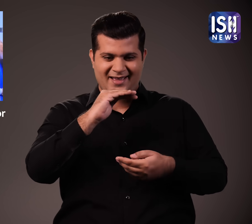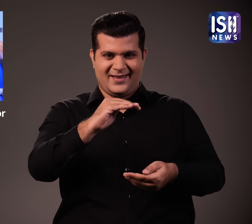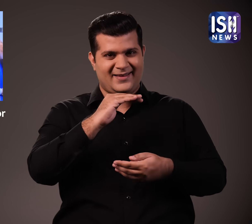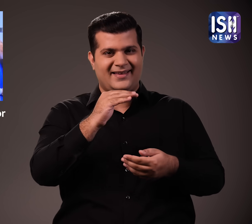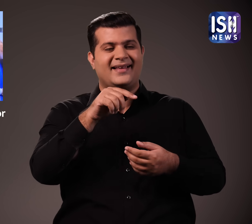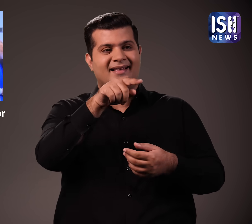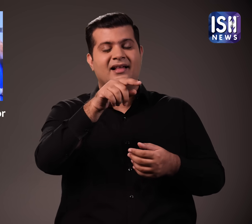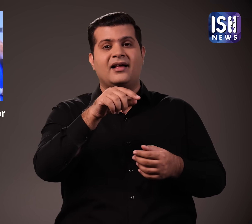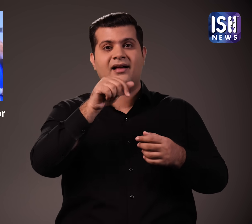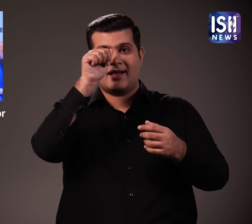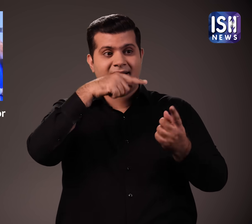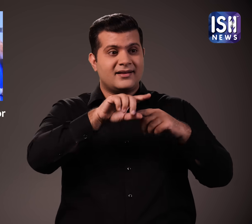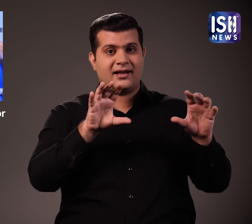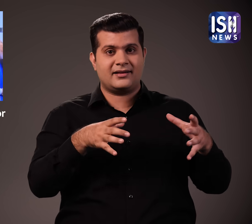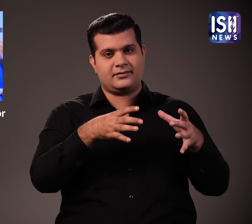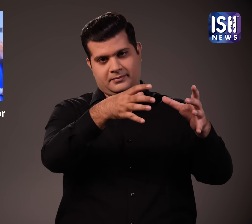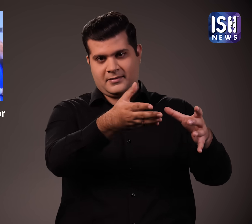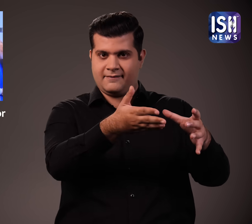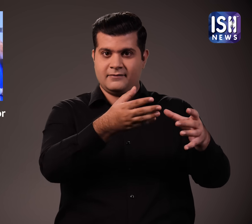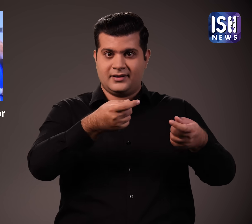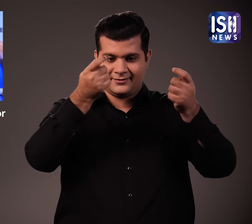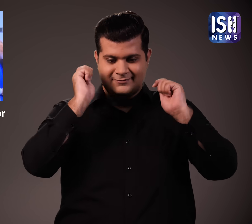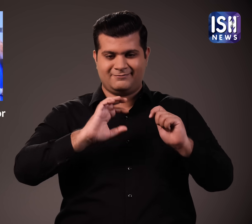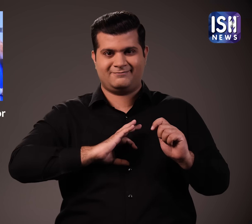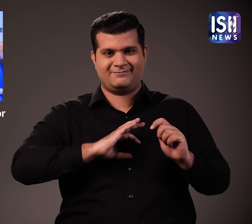उदास भारतिय टीम अपने पदक पाने के लिए इंतजार कर रही थी